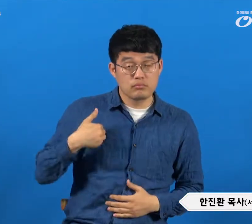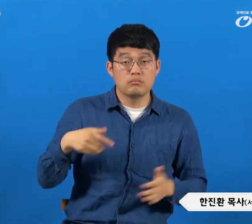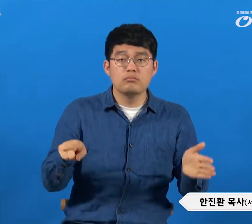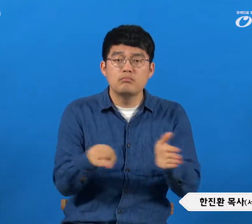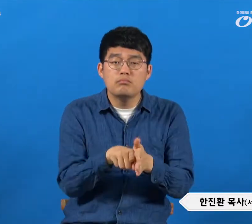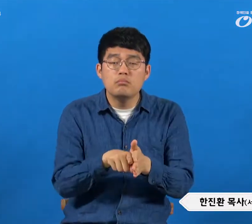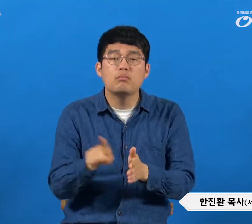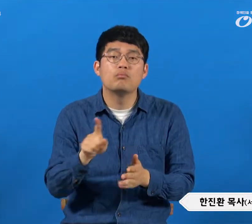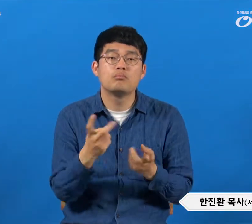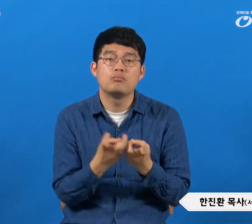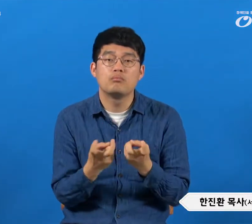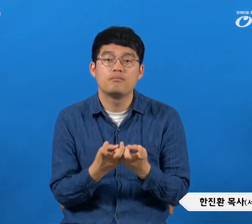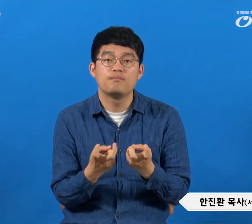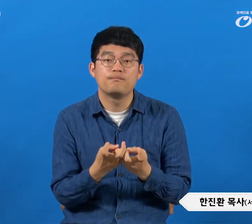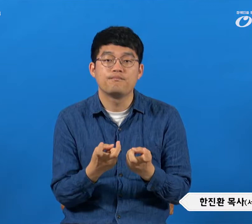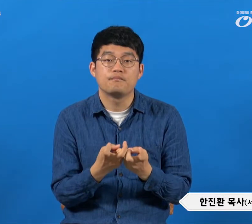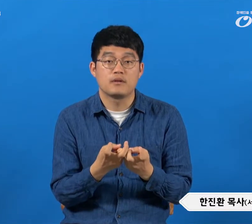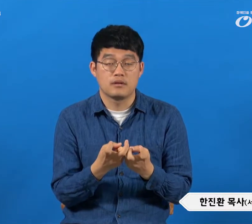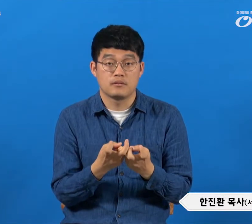있습니까?